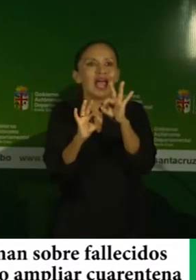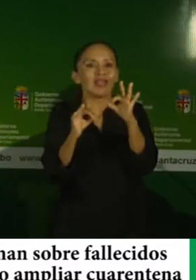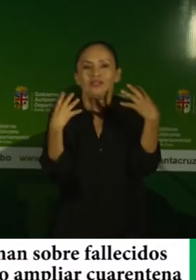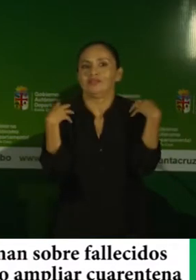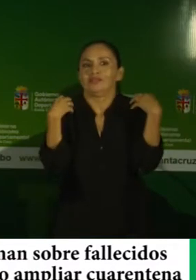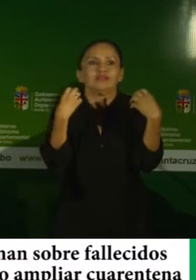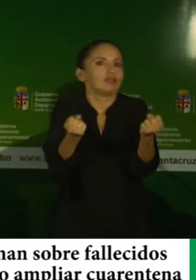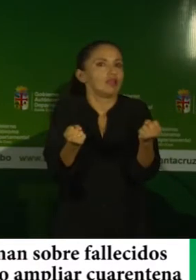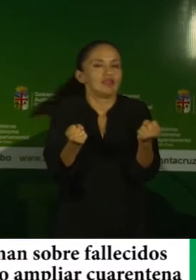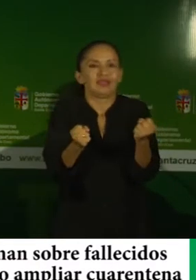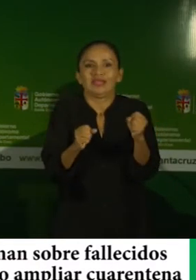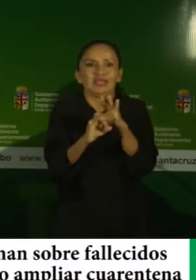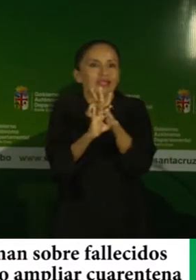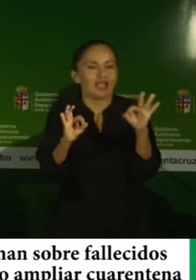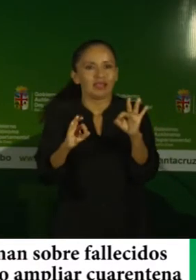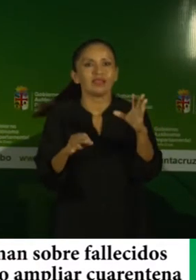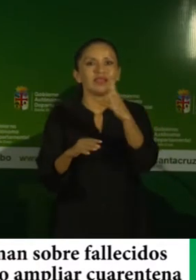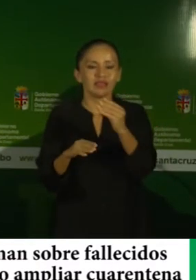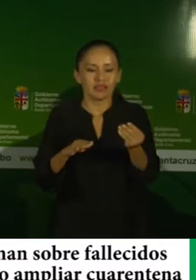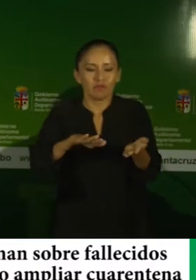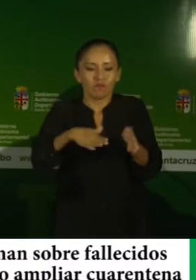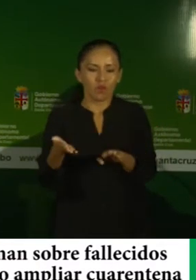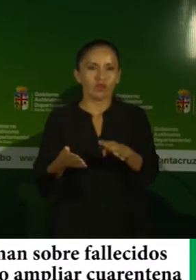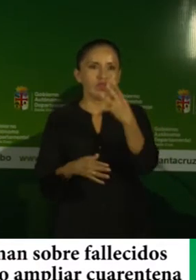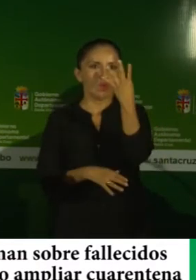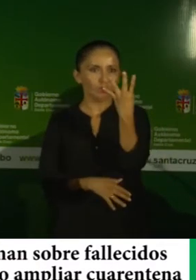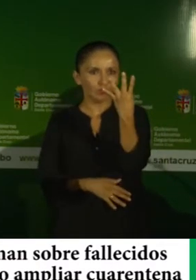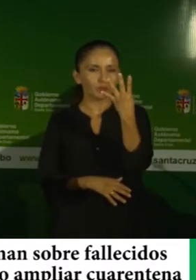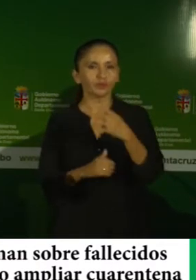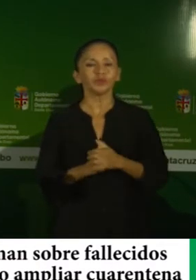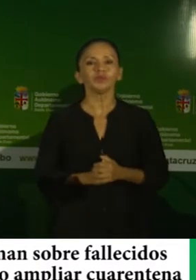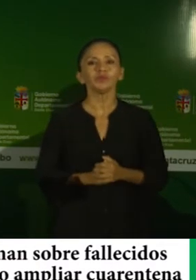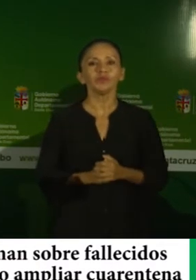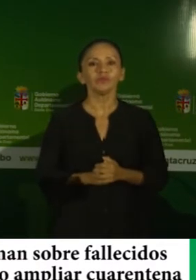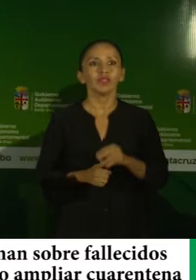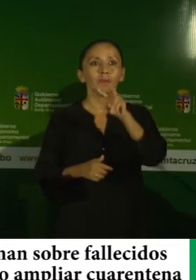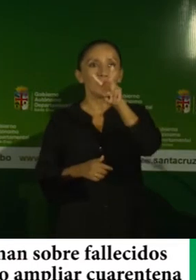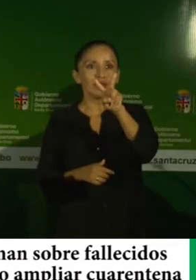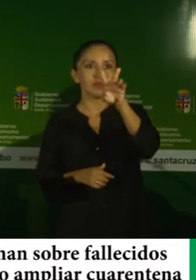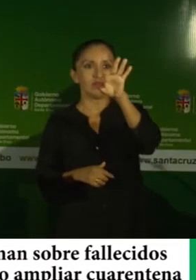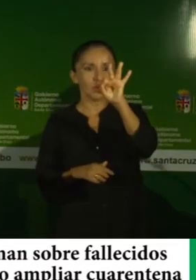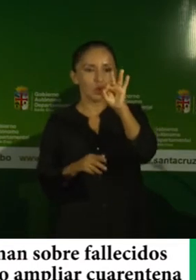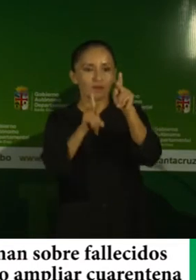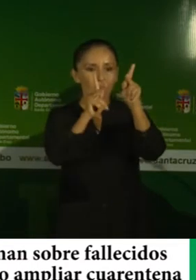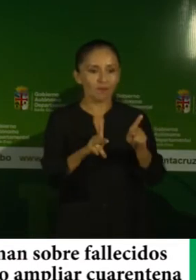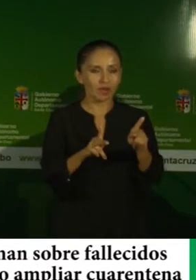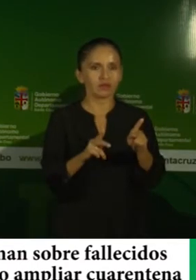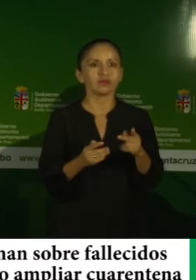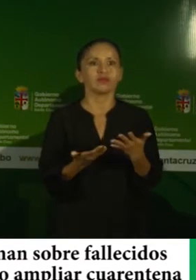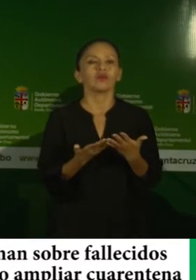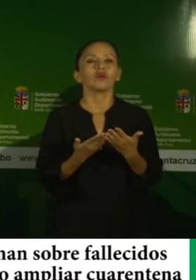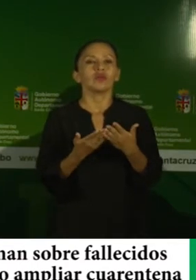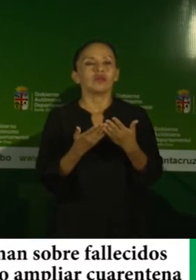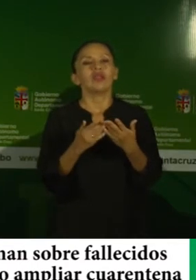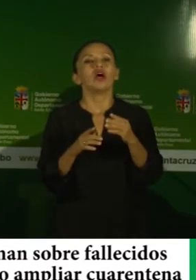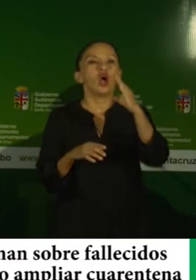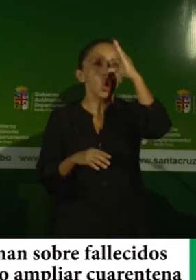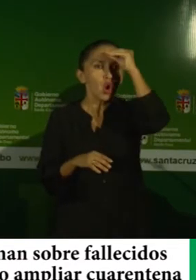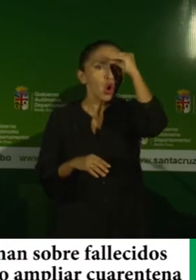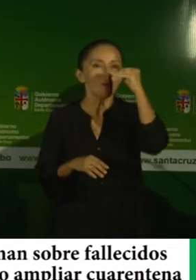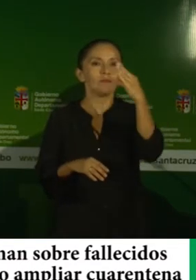recuperado y los fallecidos son 4. 29 personas son de sexo masculino